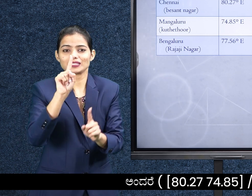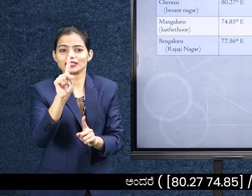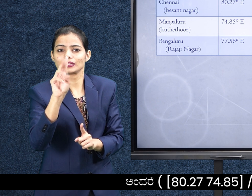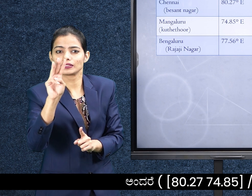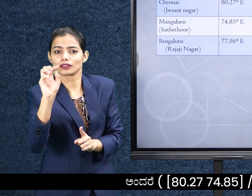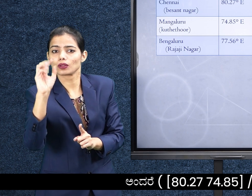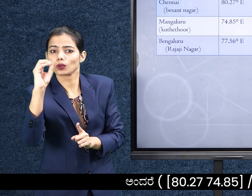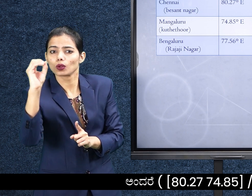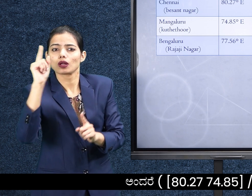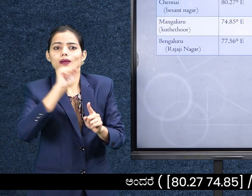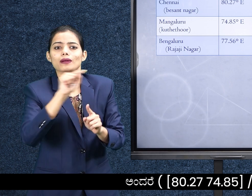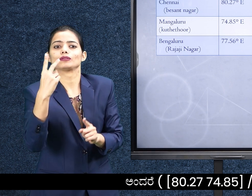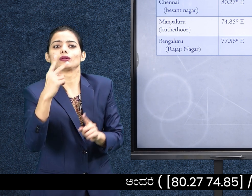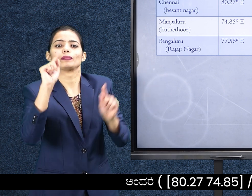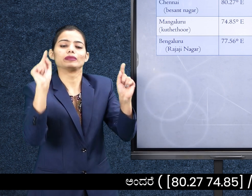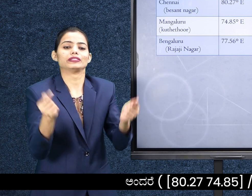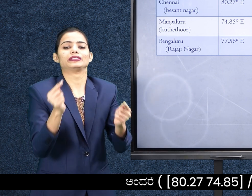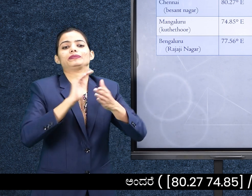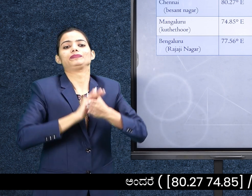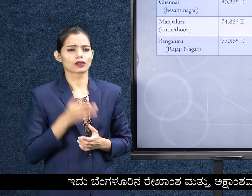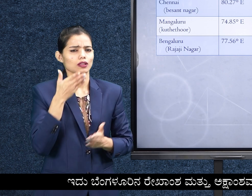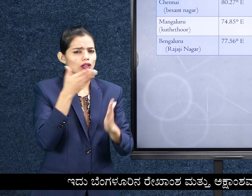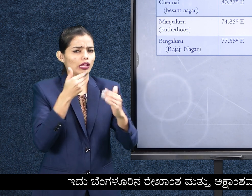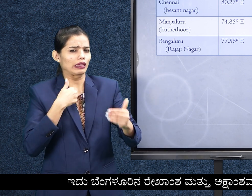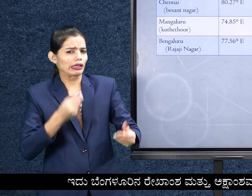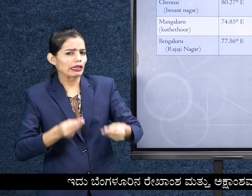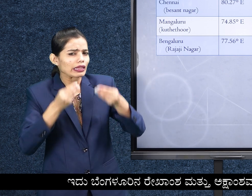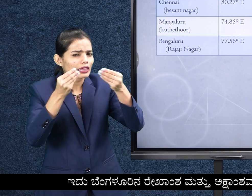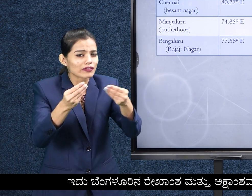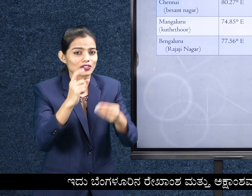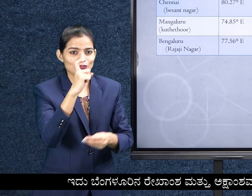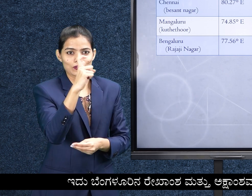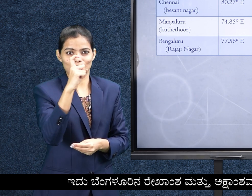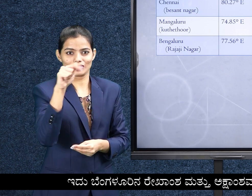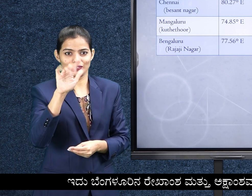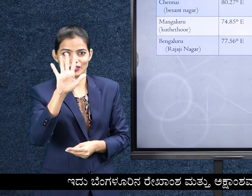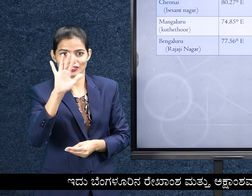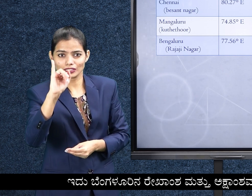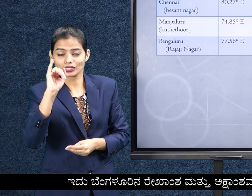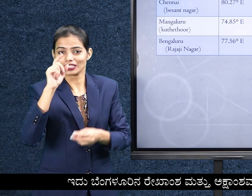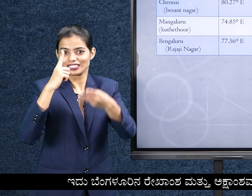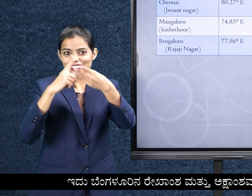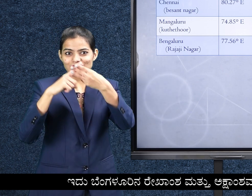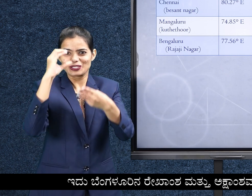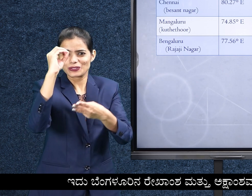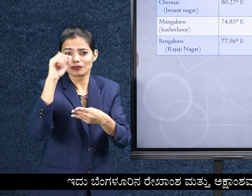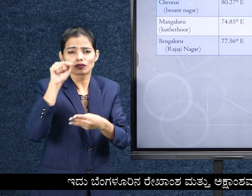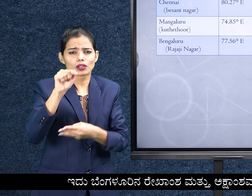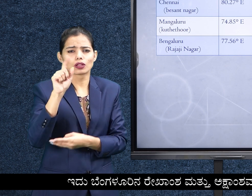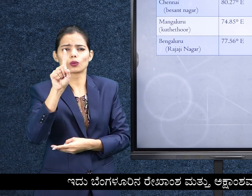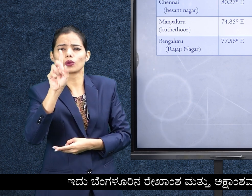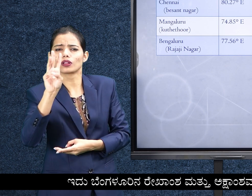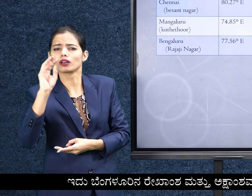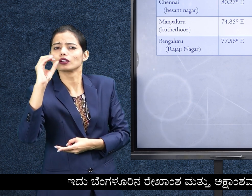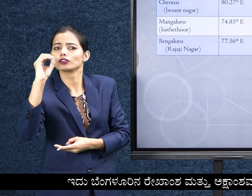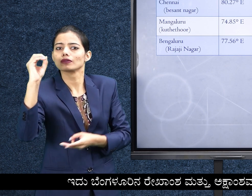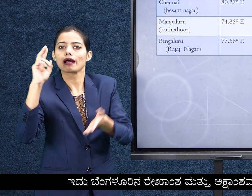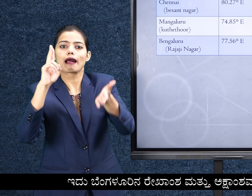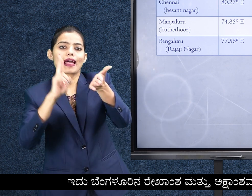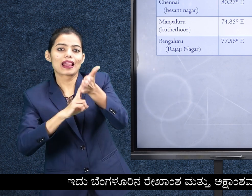13.00, 13.00 ಬೈ 2 ಇದು ಬೆಂಗಳೂರಿನ ರೇಖಾಂಶ ಮತ್ತು ಅಕ್ಷಾಂಶವನ್ನು 77.56 ಡಿಗ್ರಿ E,